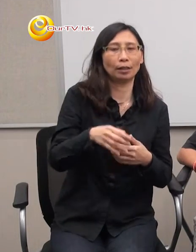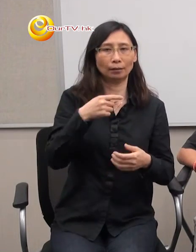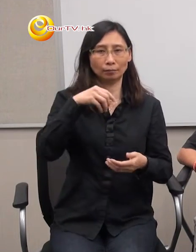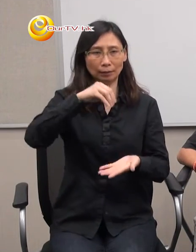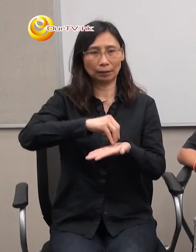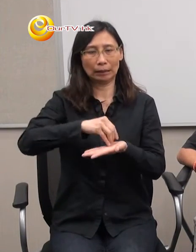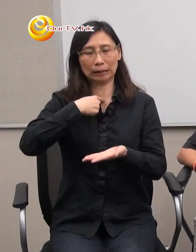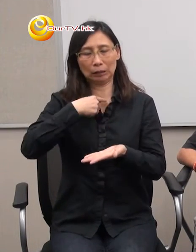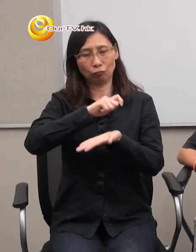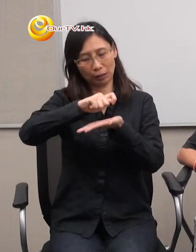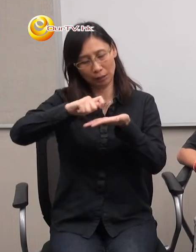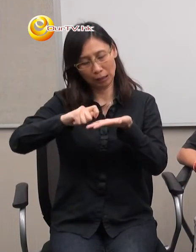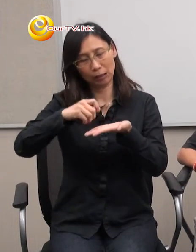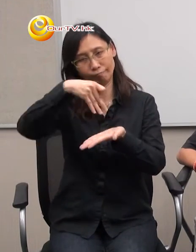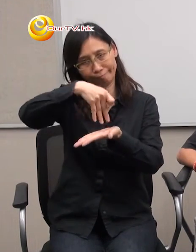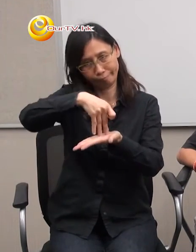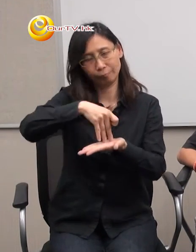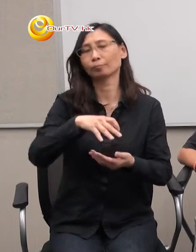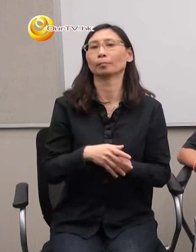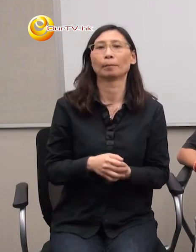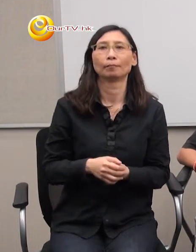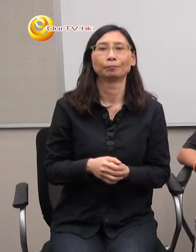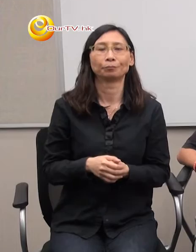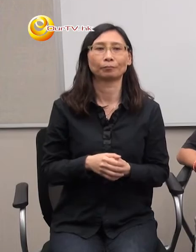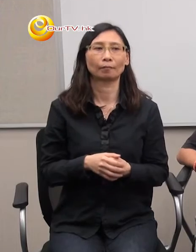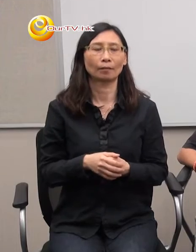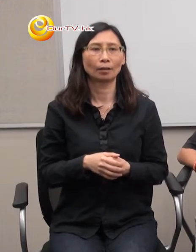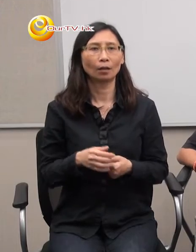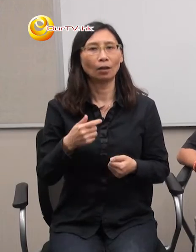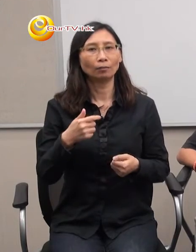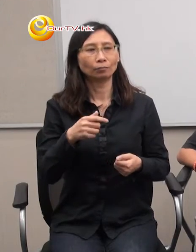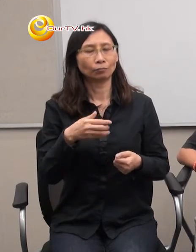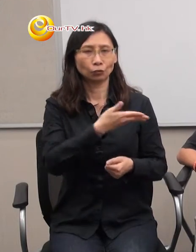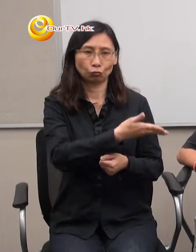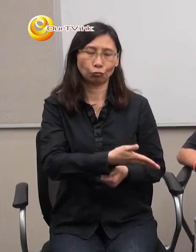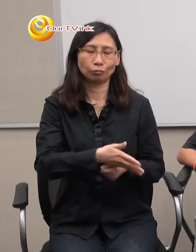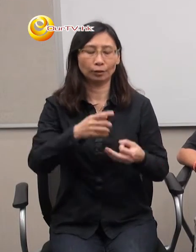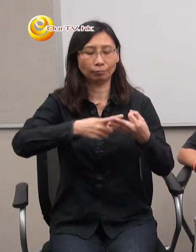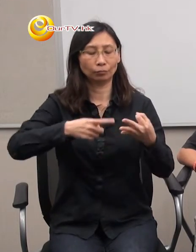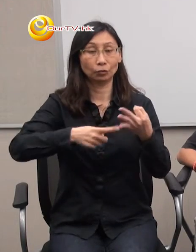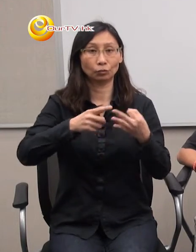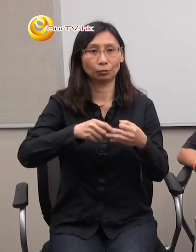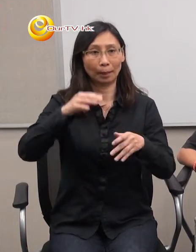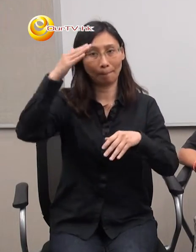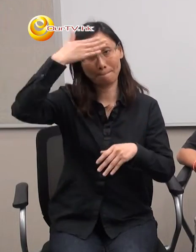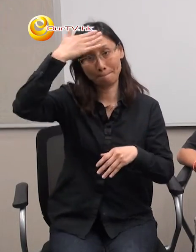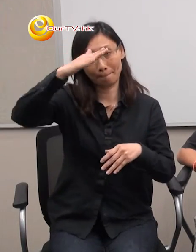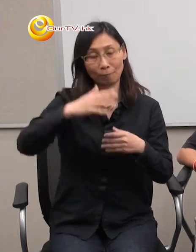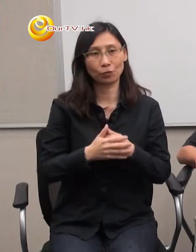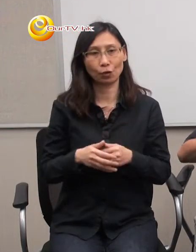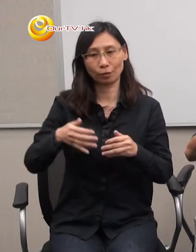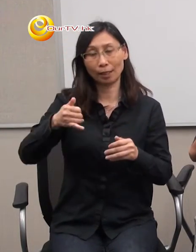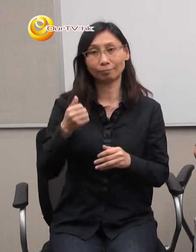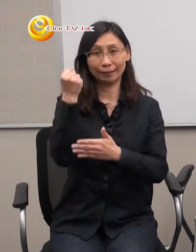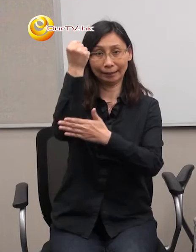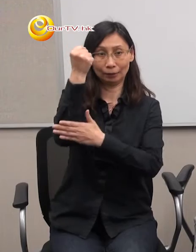大佬。真係，我嗰陣時， 唔 係 通常 我孫，我喺孫明陽樓下受示威咧，咁佢就有張